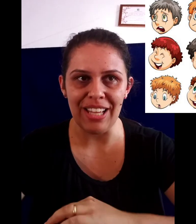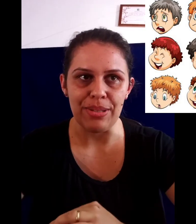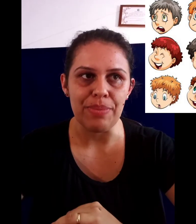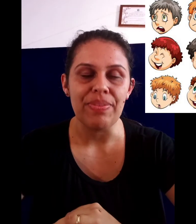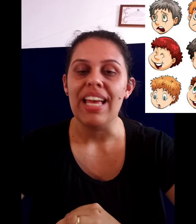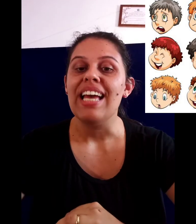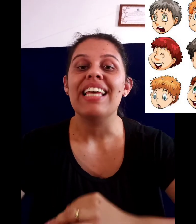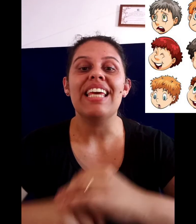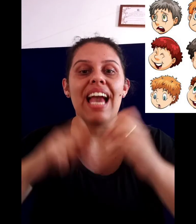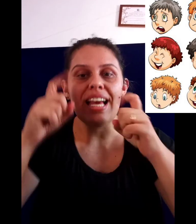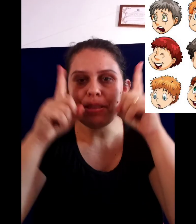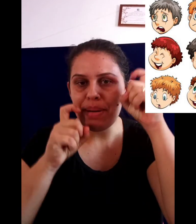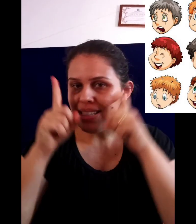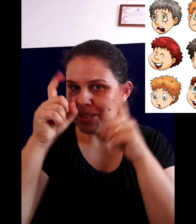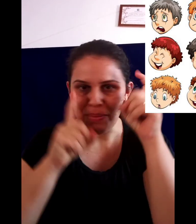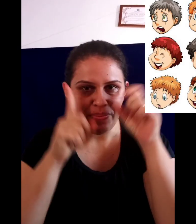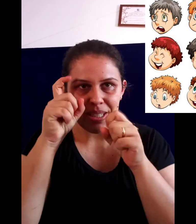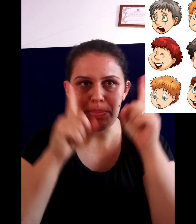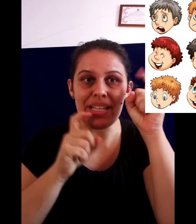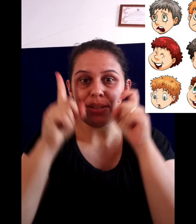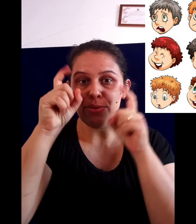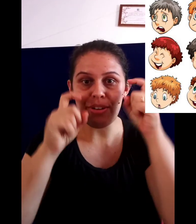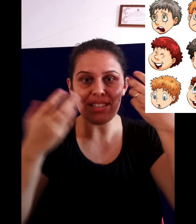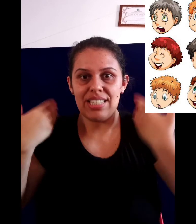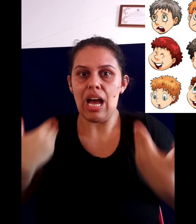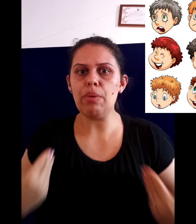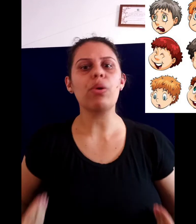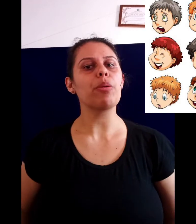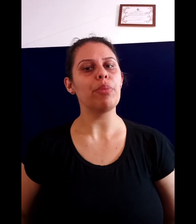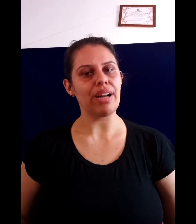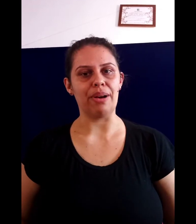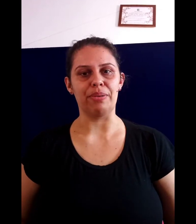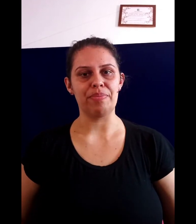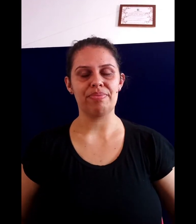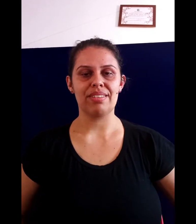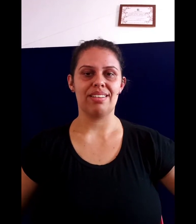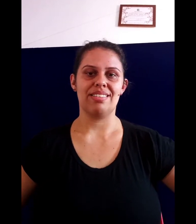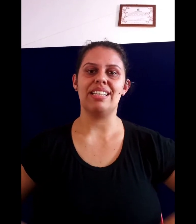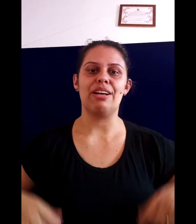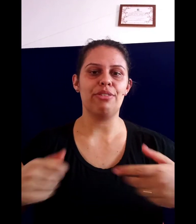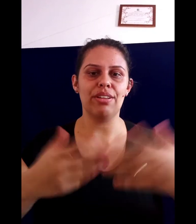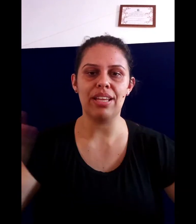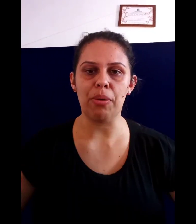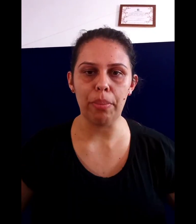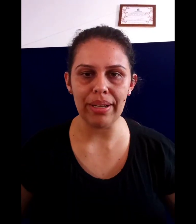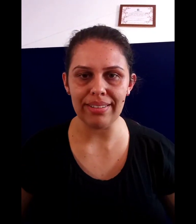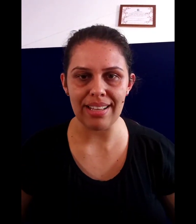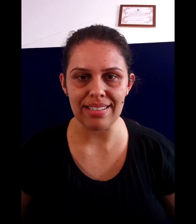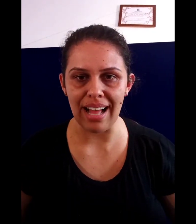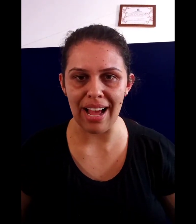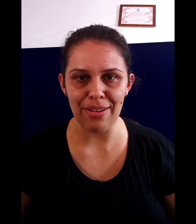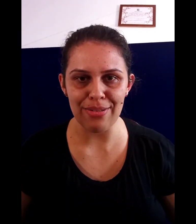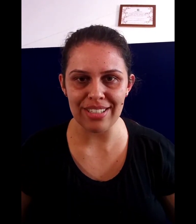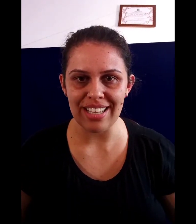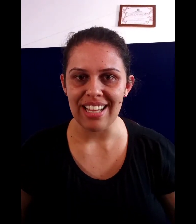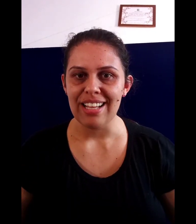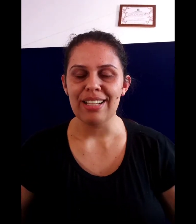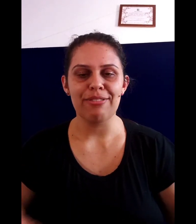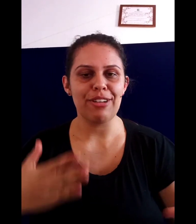isso, que é a expressão facial e corporal. Você tá vendo aí, acompanhando as lives, vendo